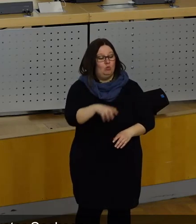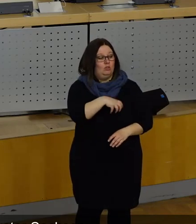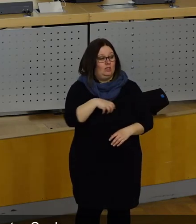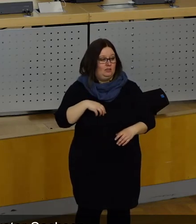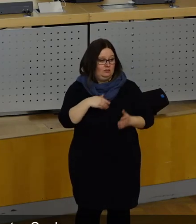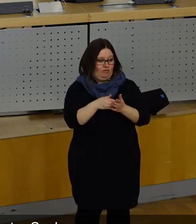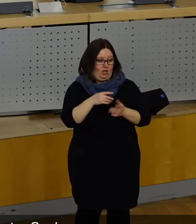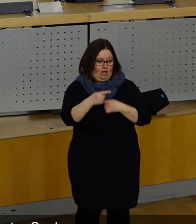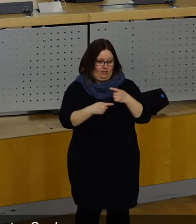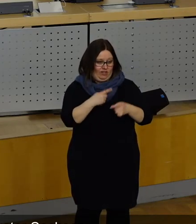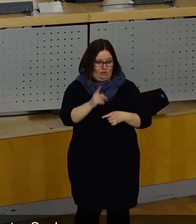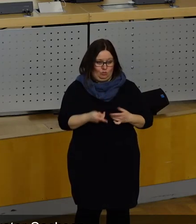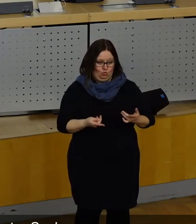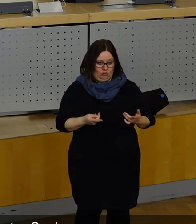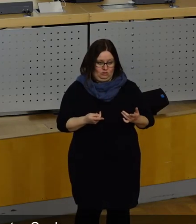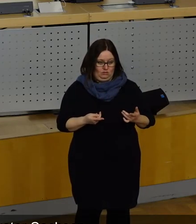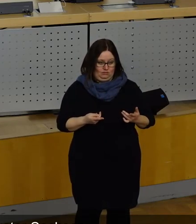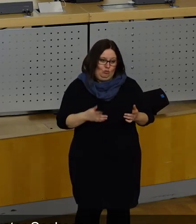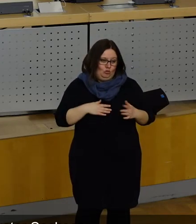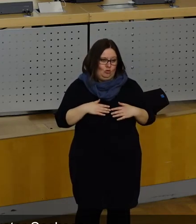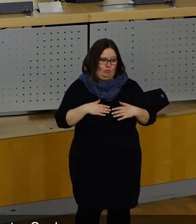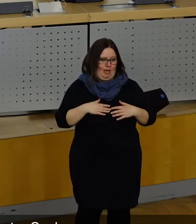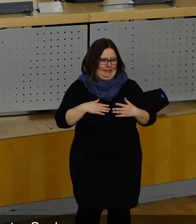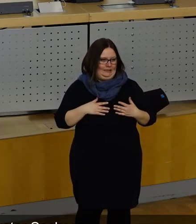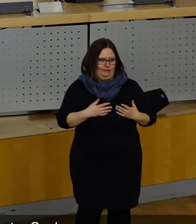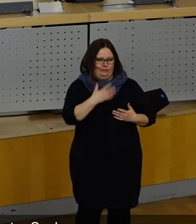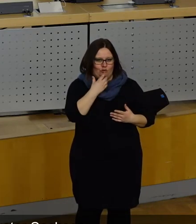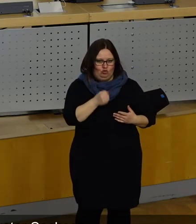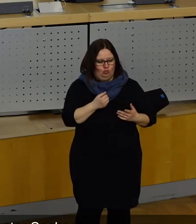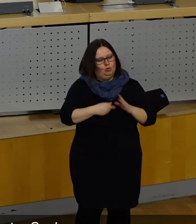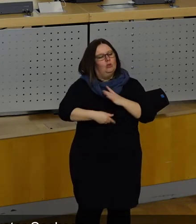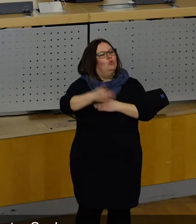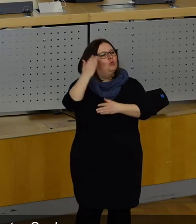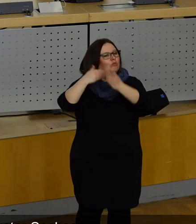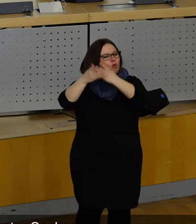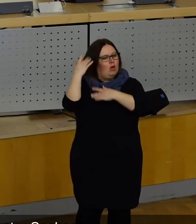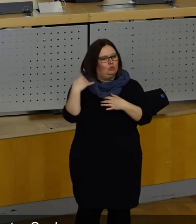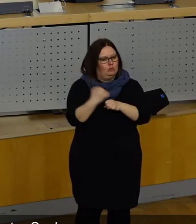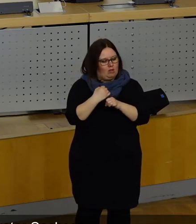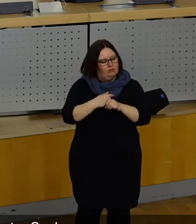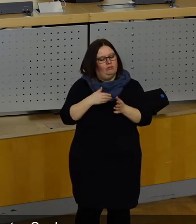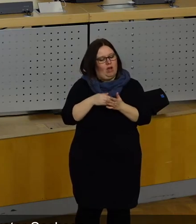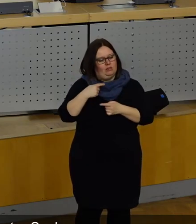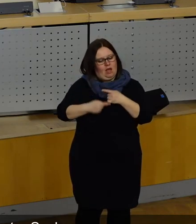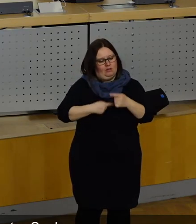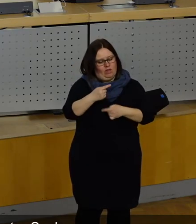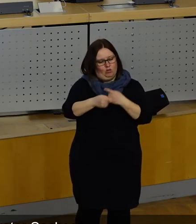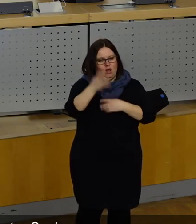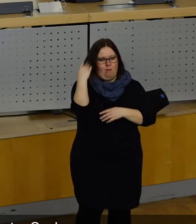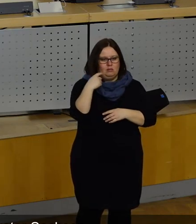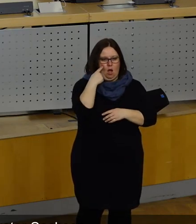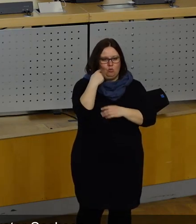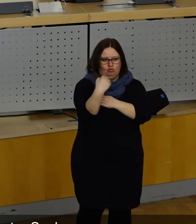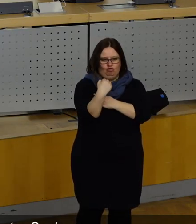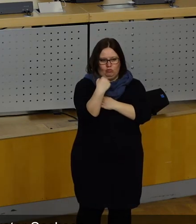sich weiterentwickeln, damit will ich eigentlich zum Schluss kommen. Unsere Vorfahren haben dies auch getan. August der Starke hat die Idee